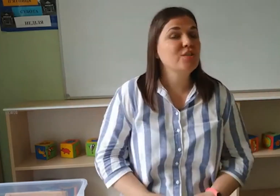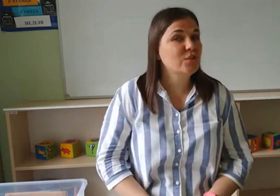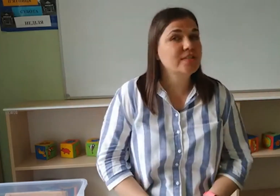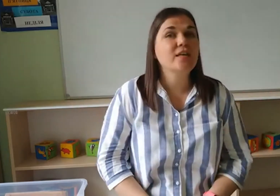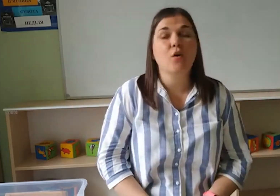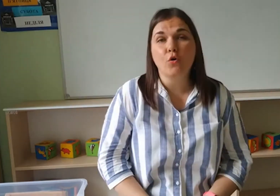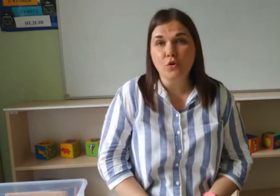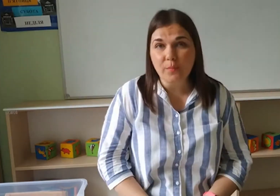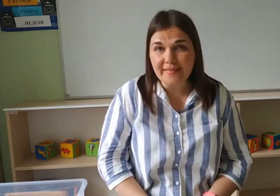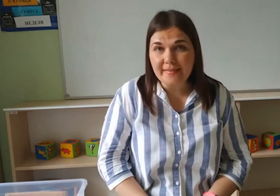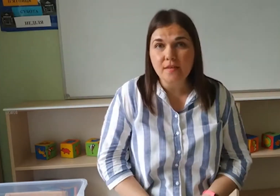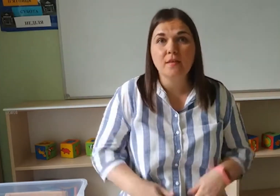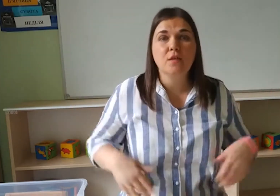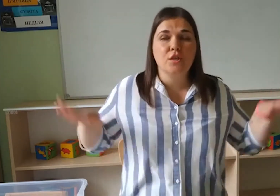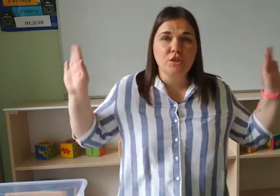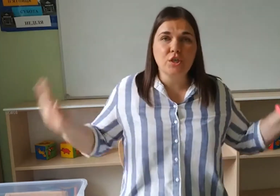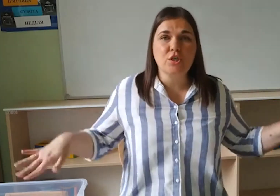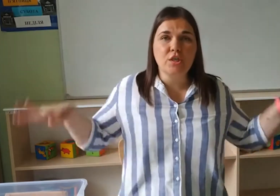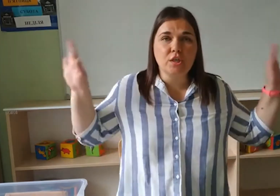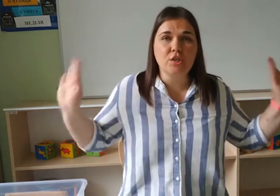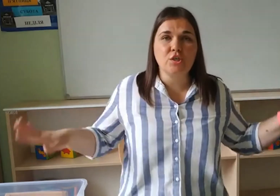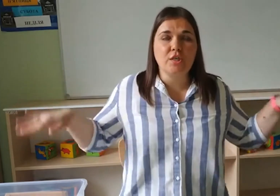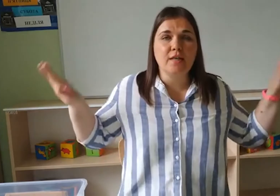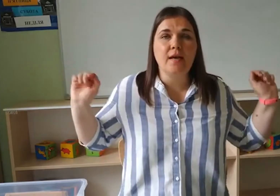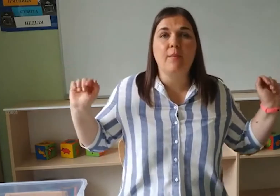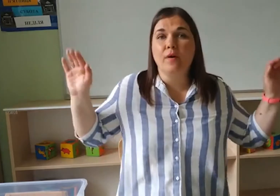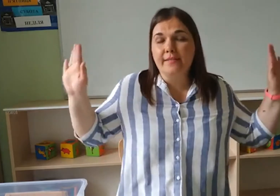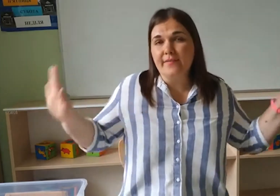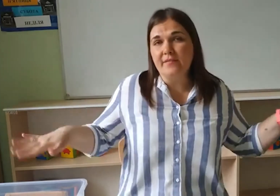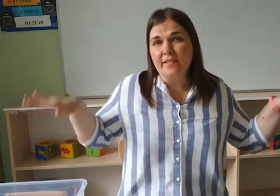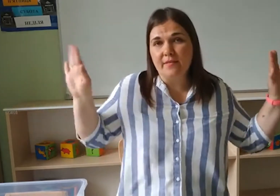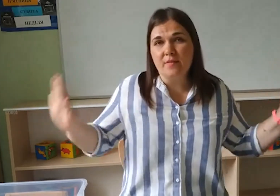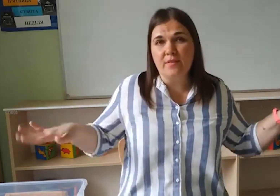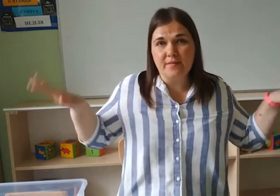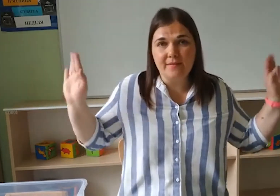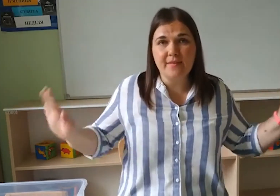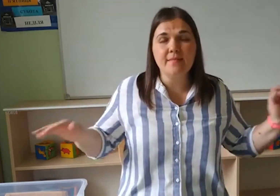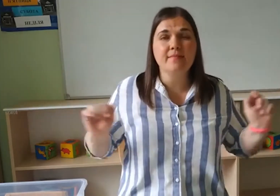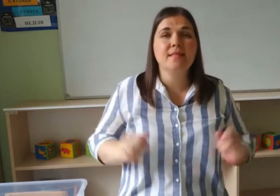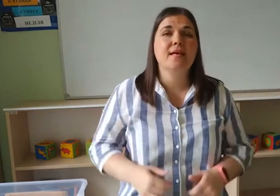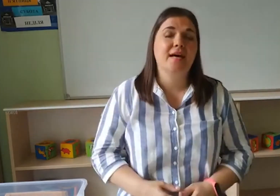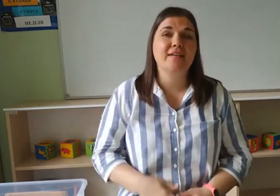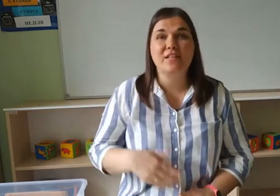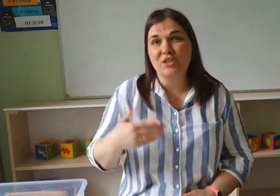це горобець – чик-чирик, чик-чирик. Або цвін-цвін-цвін-цвін-цвін. А дивлячись, як